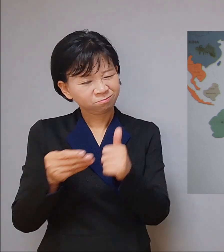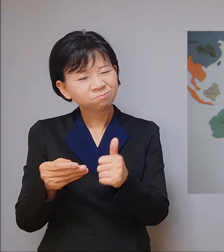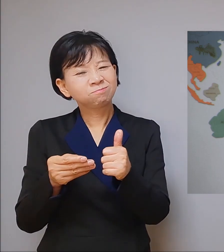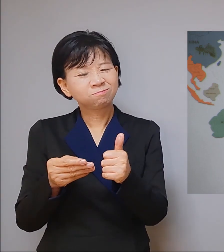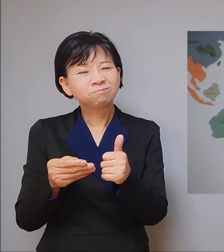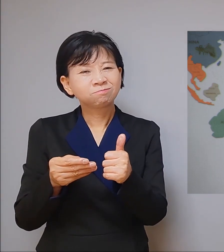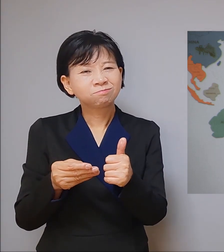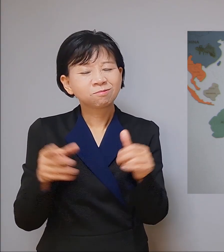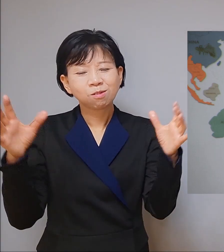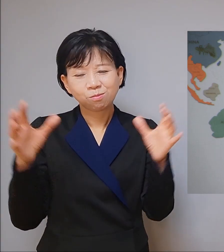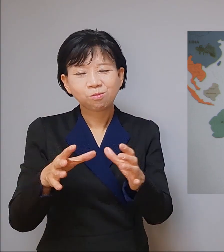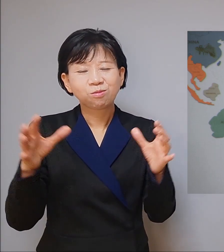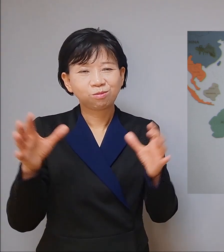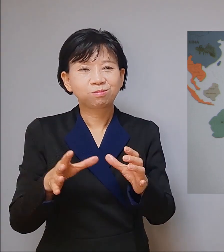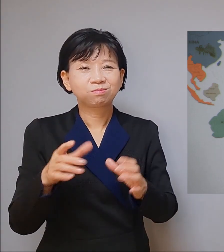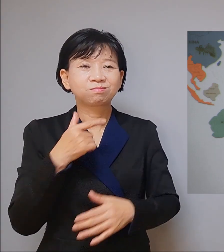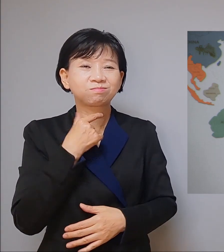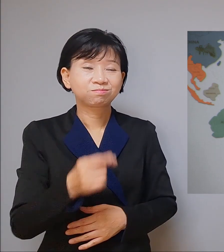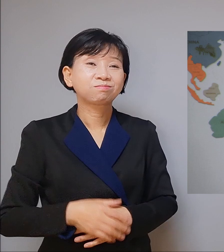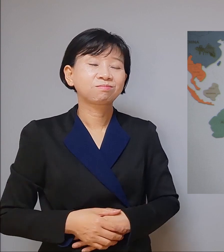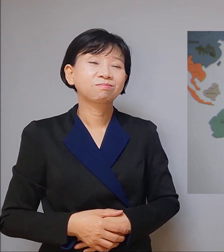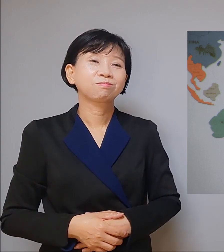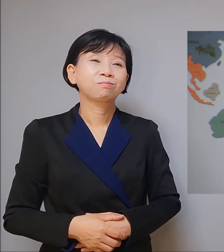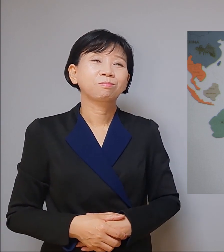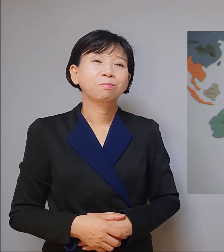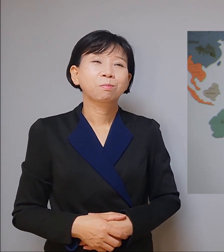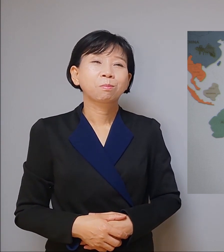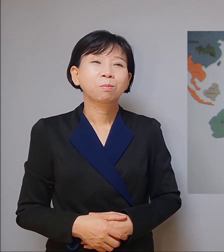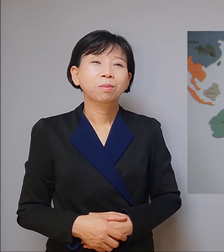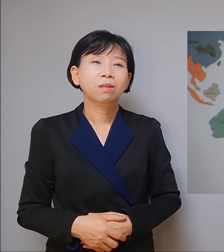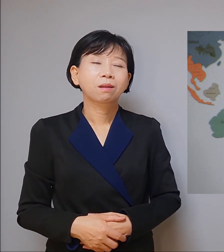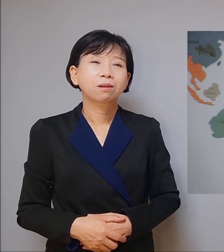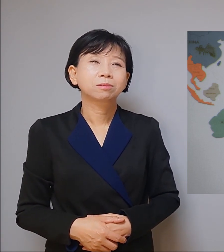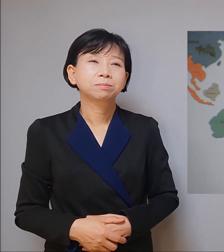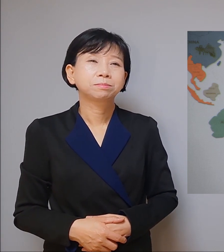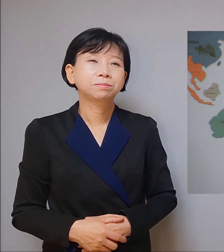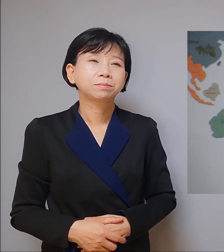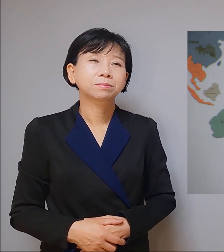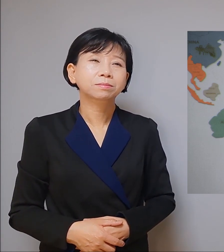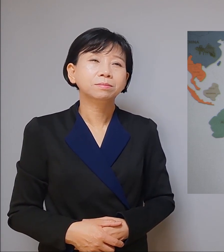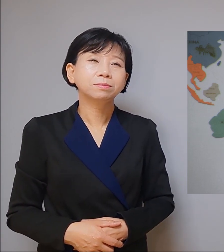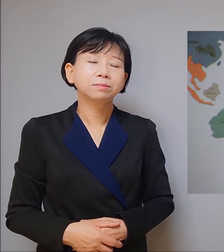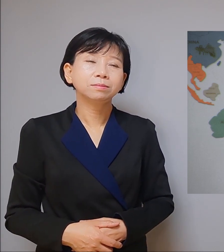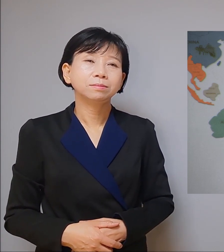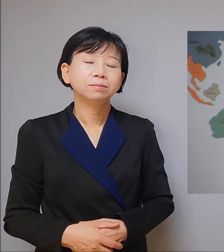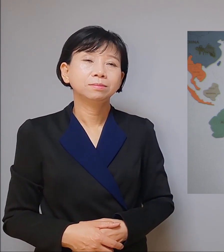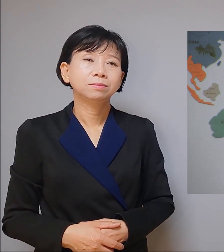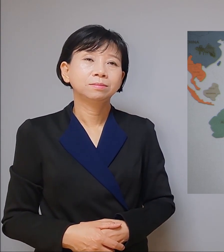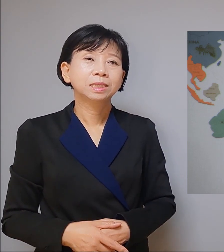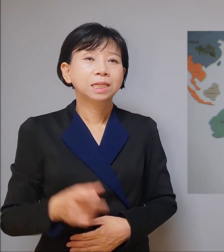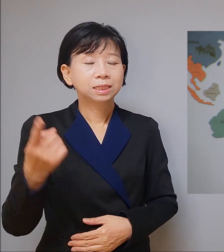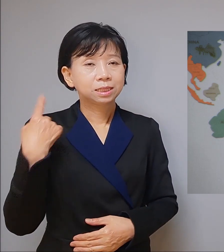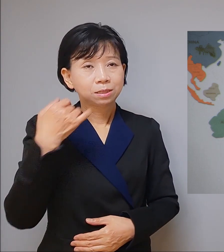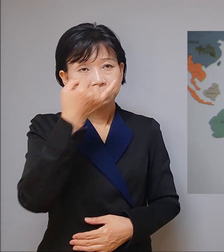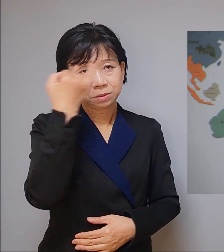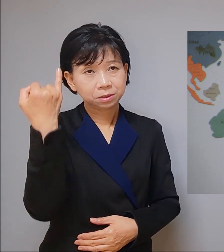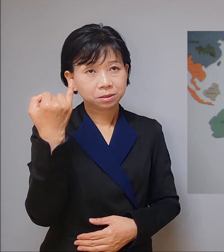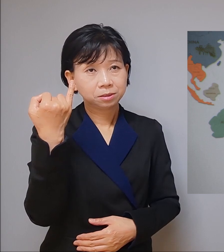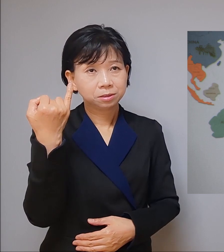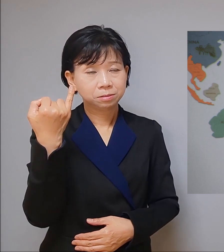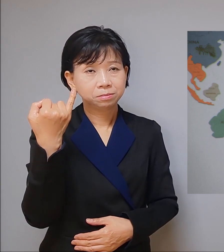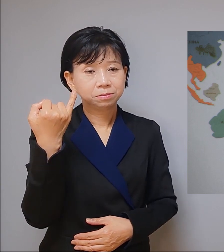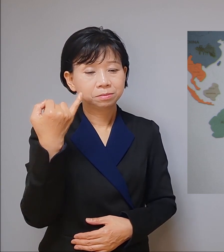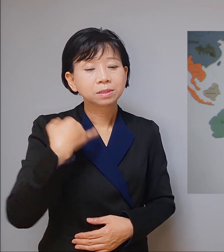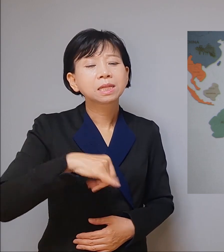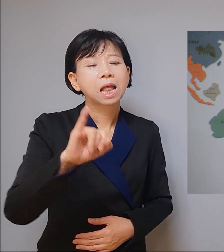초청해서 같이 모임을 가지실 수 있도록 준비해 주시면 좋겠습니다. 네, 우리 어제도 우리 권사님 또